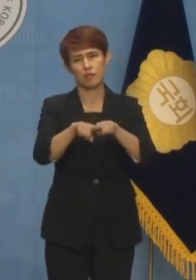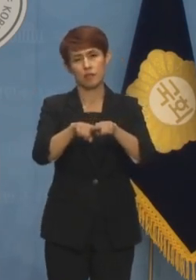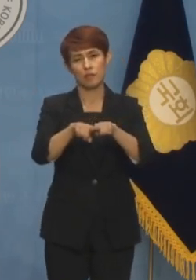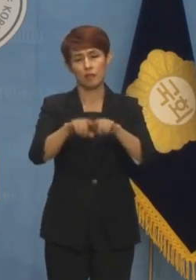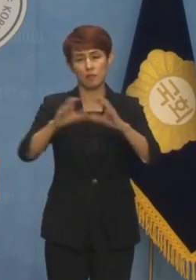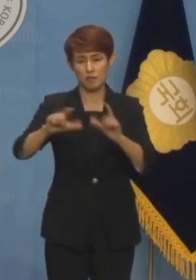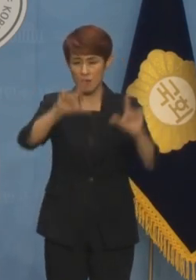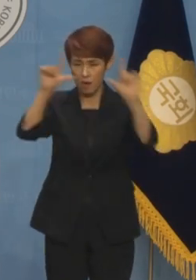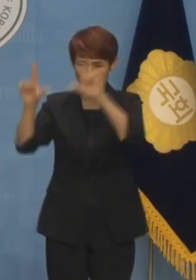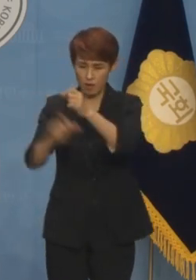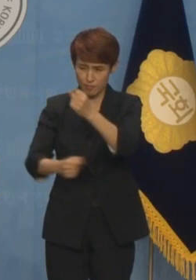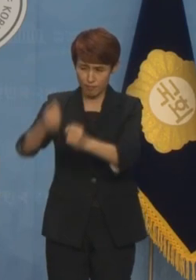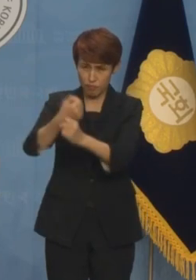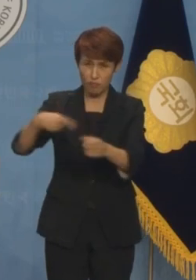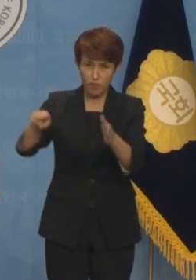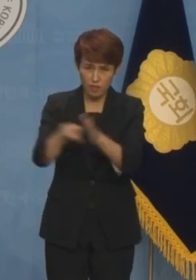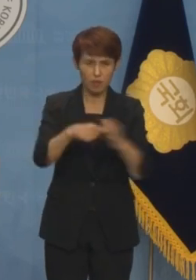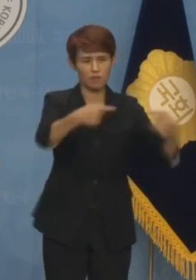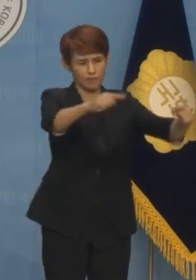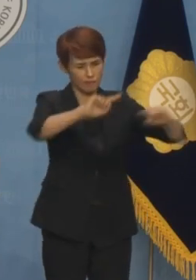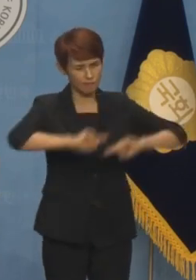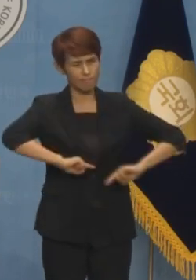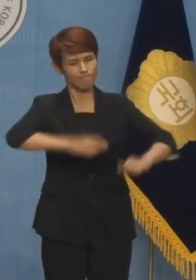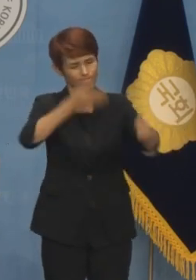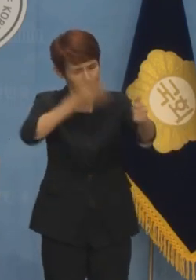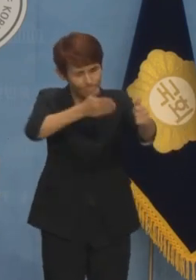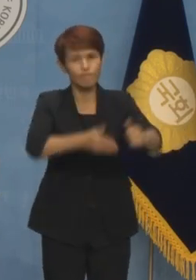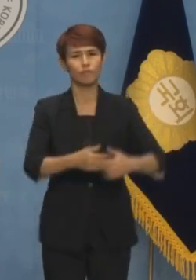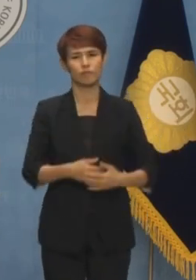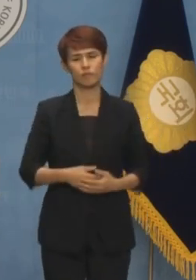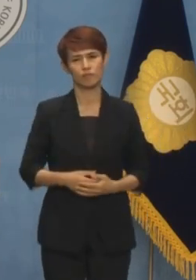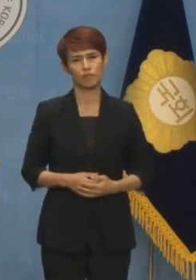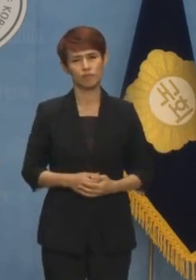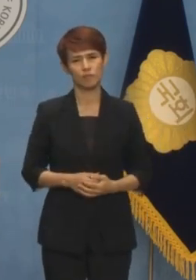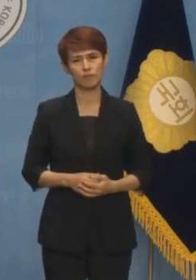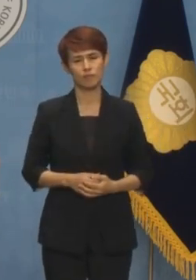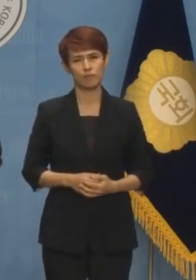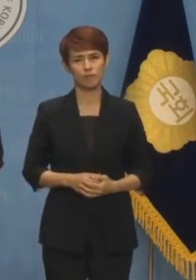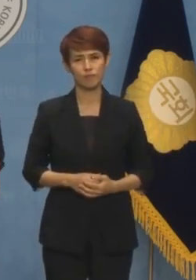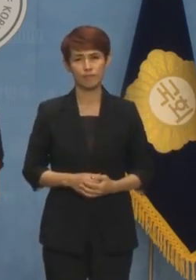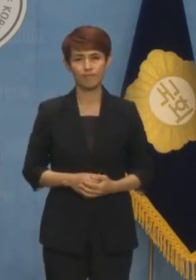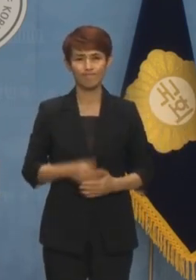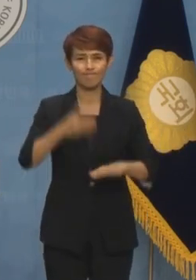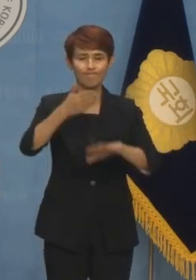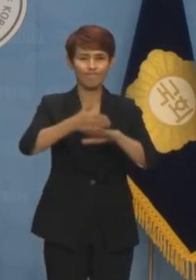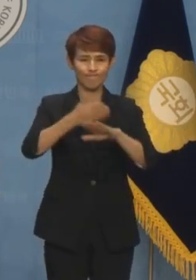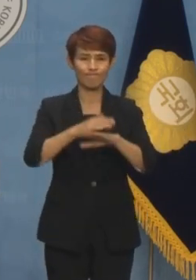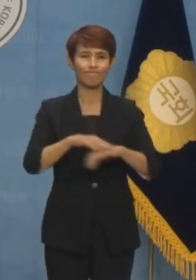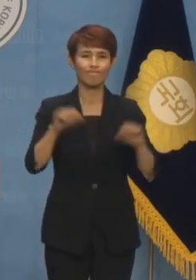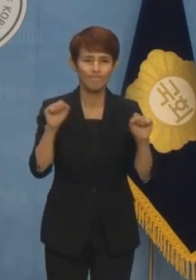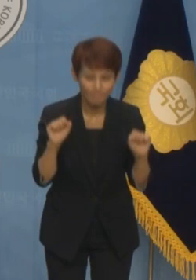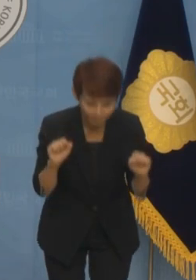대책을 세우는데 동참하길 적극 촉구하는 바입니다. 감사합니다.